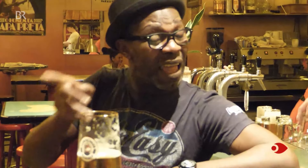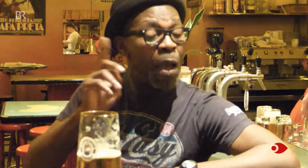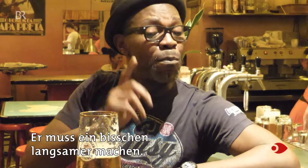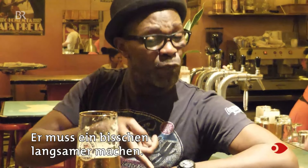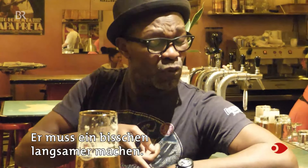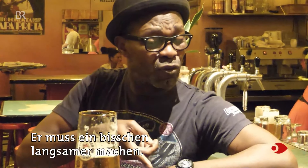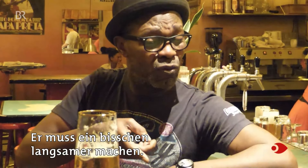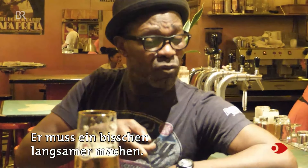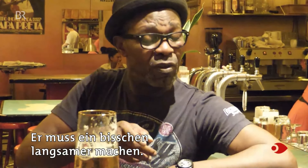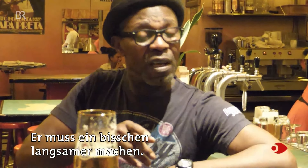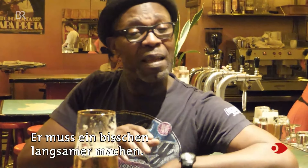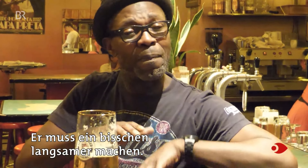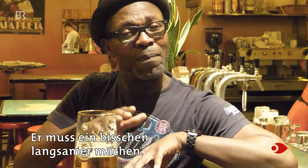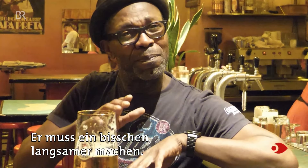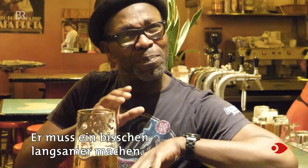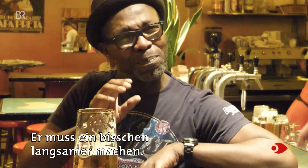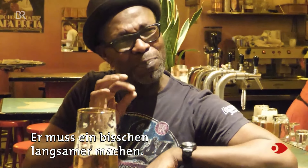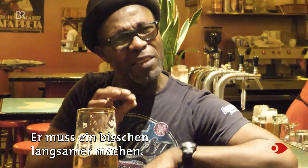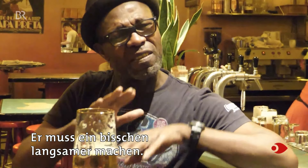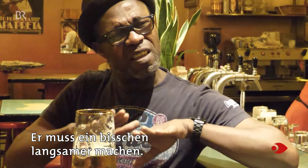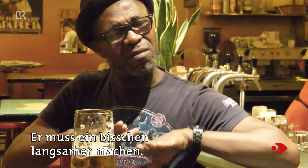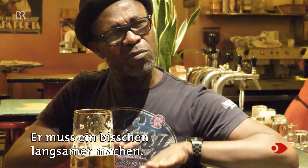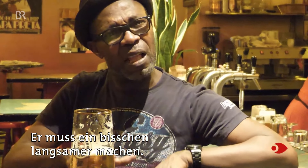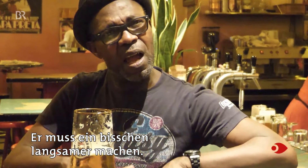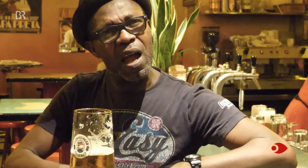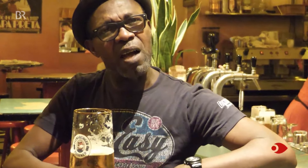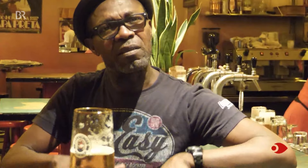Er muss ein bisschen langsamer machen.